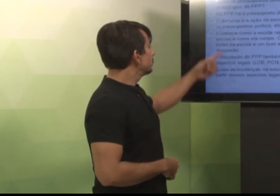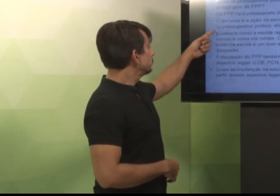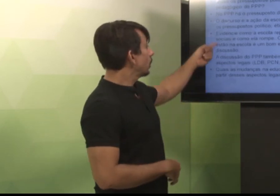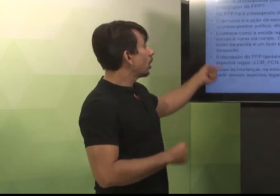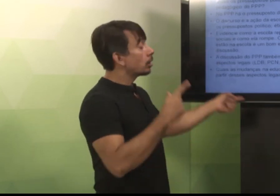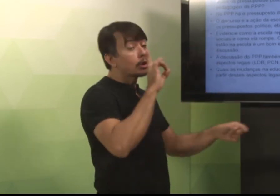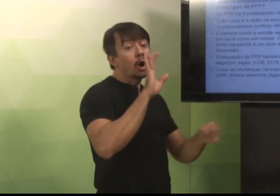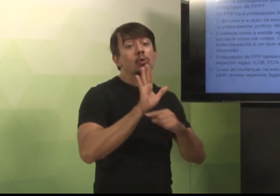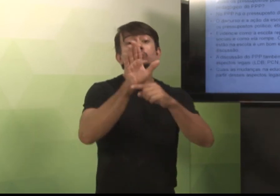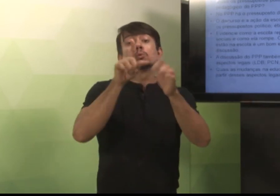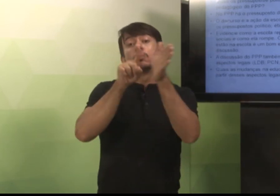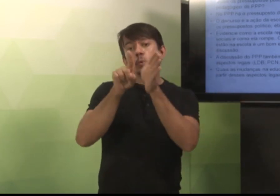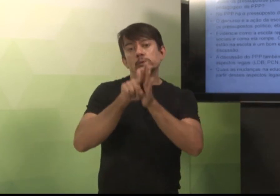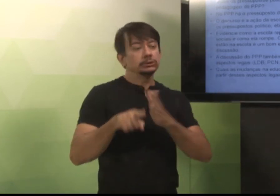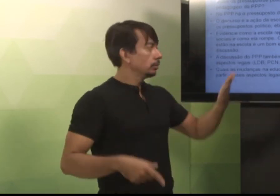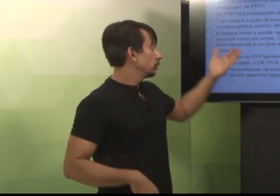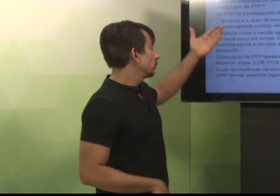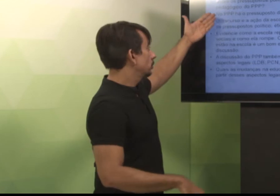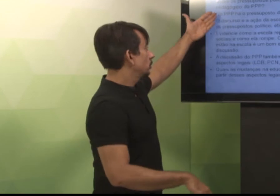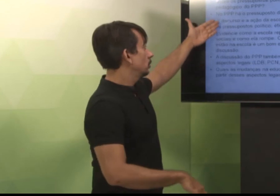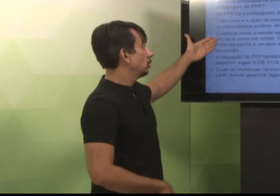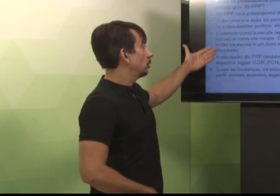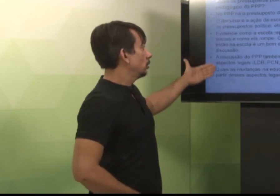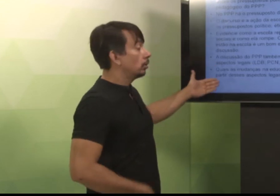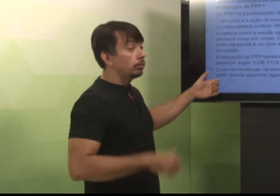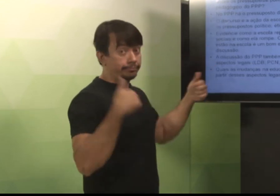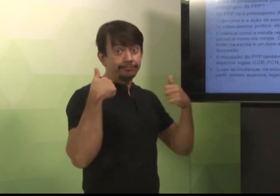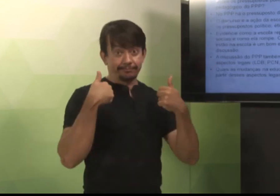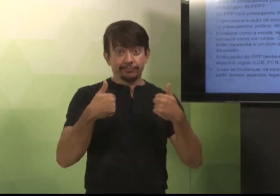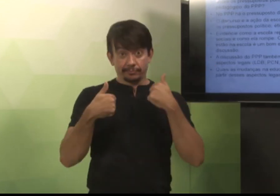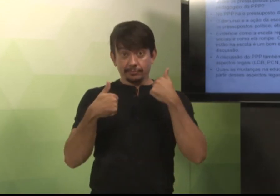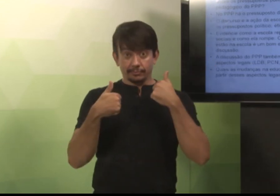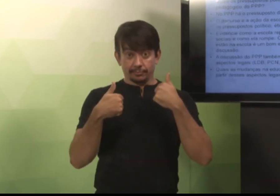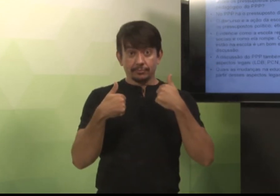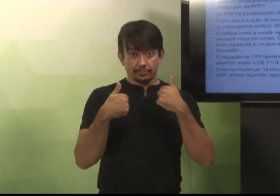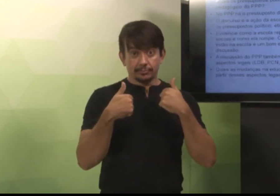anotação. Então, aqui temos algumas perguntas para auxiliá-lo, ok?